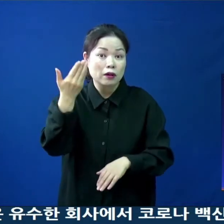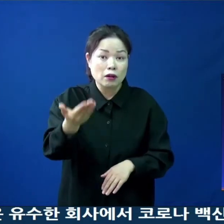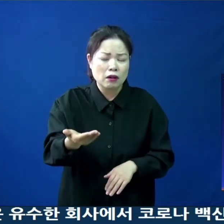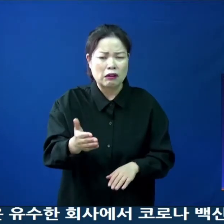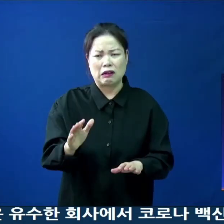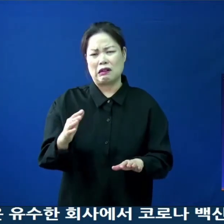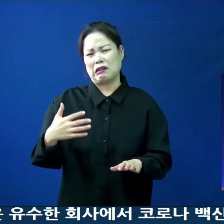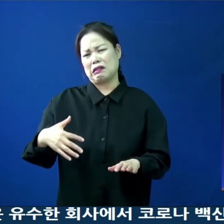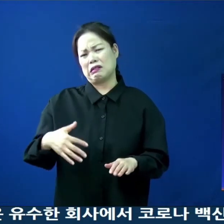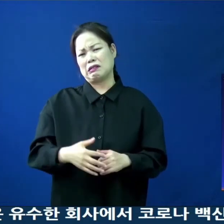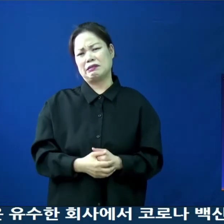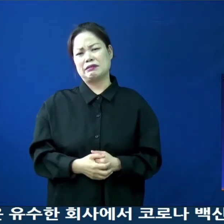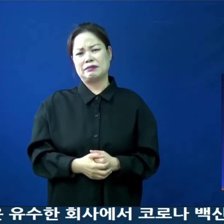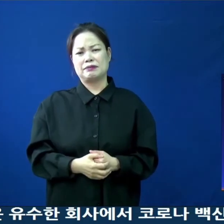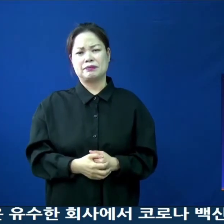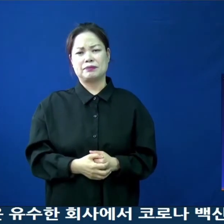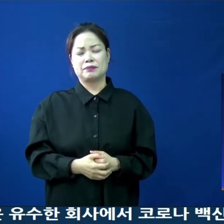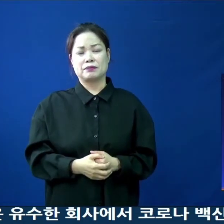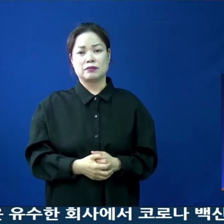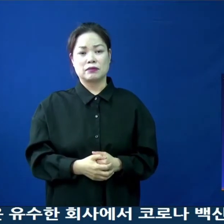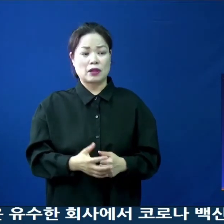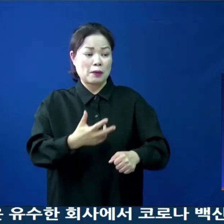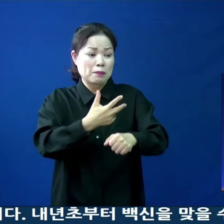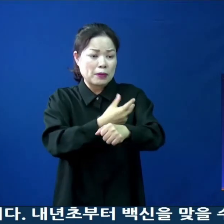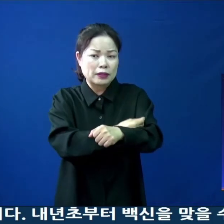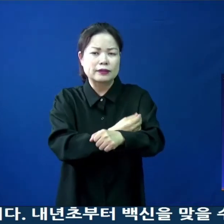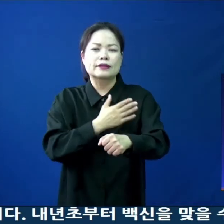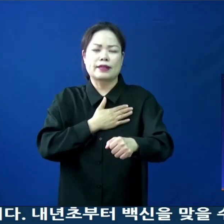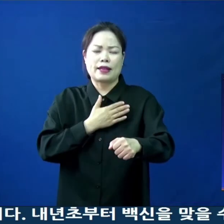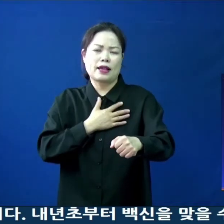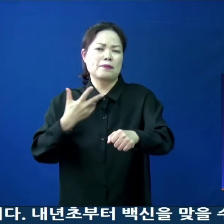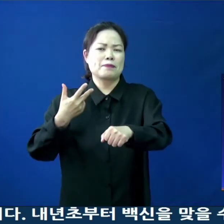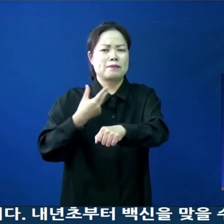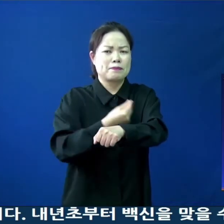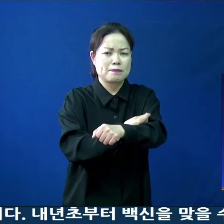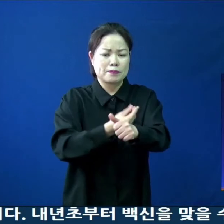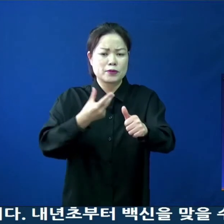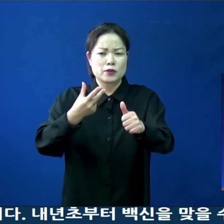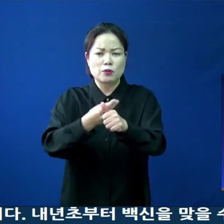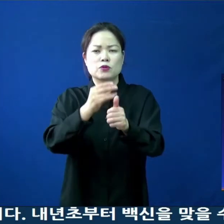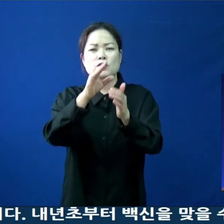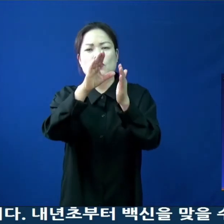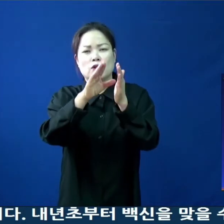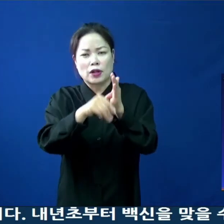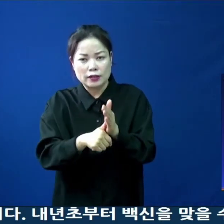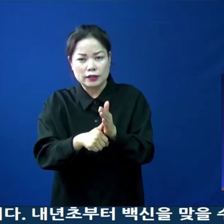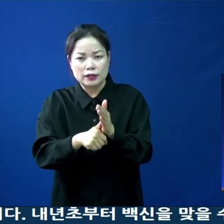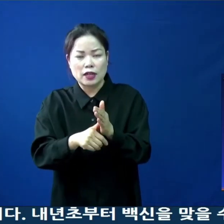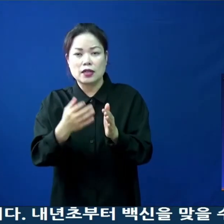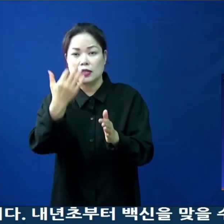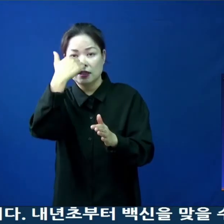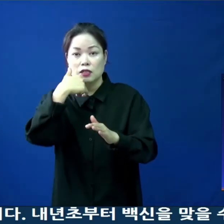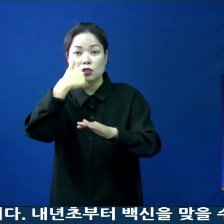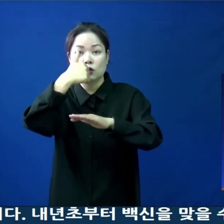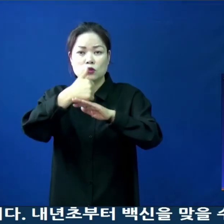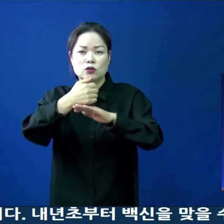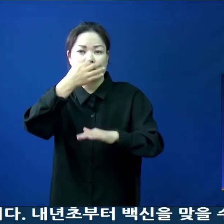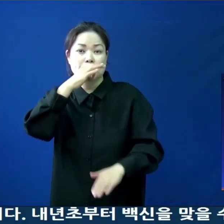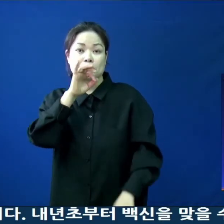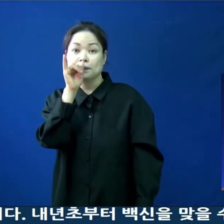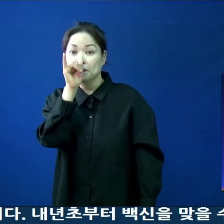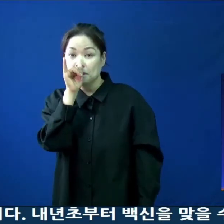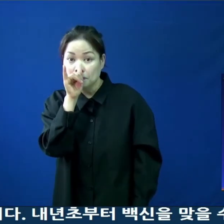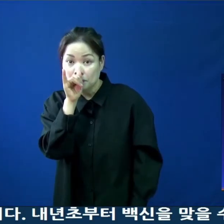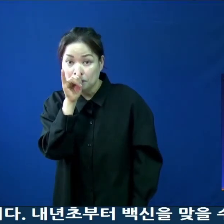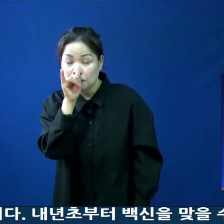아니죠. 그 백신을 내게 맞을 때, 내가 맞을 때 그 백신의 효력이 적용되는